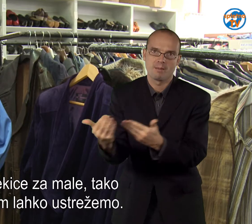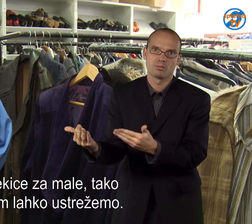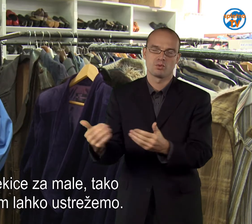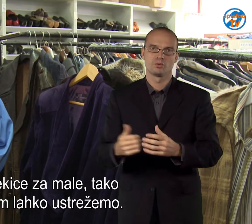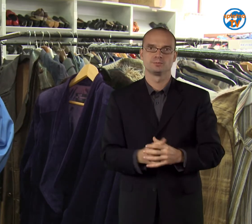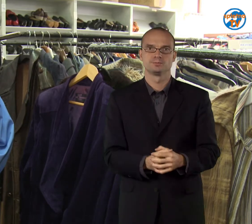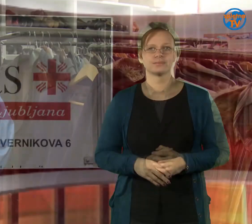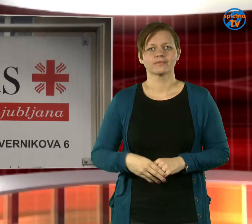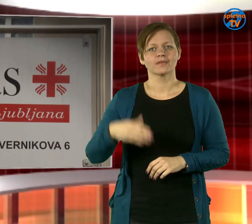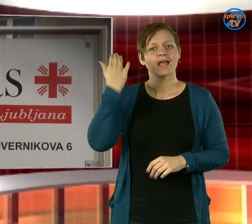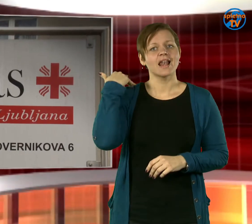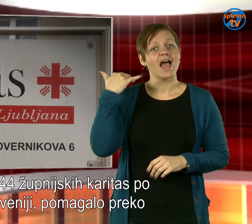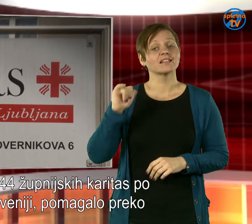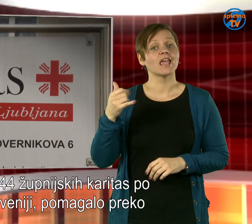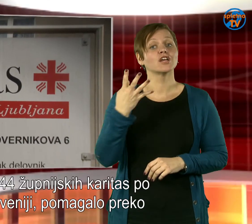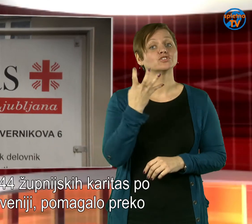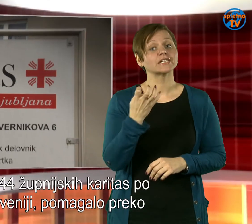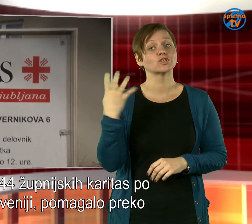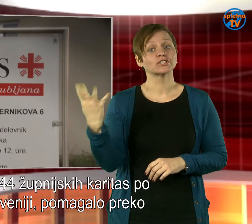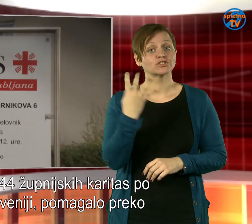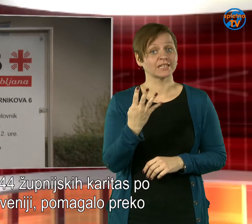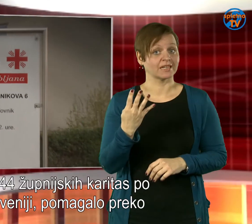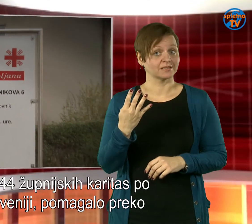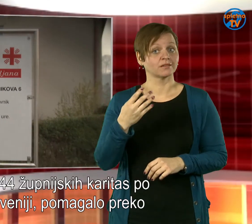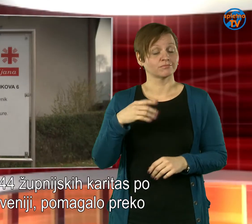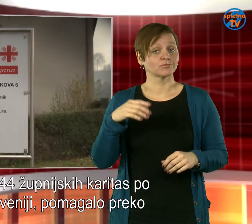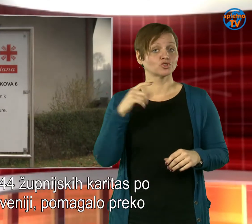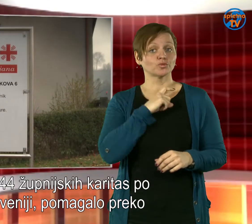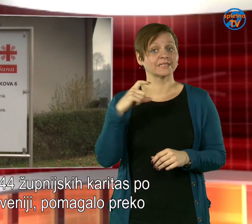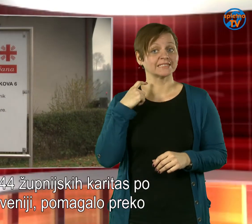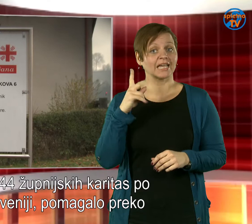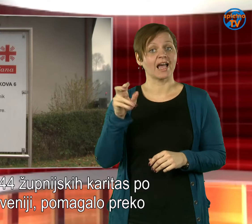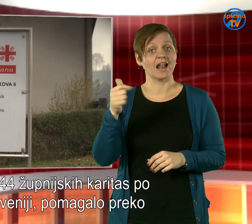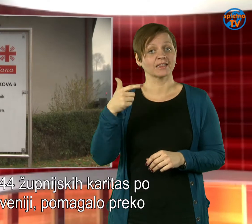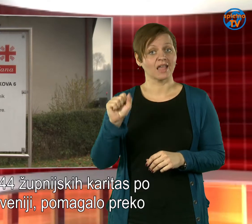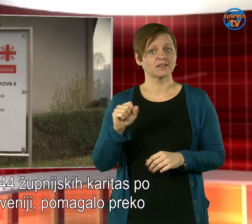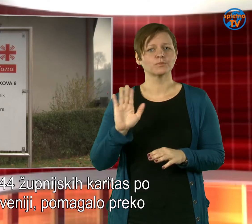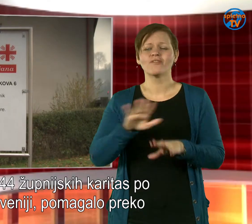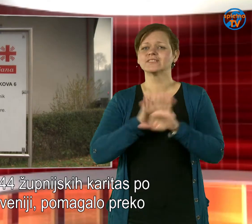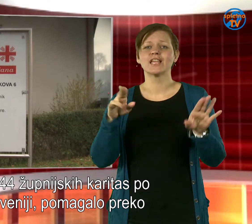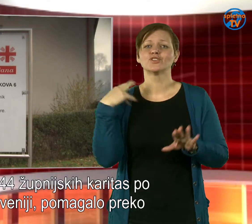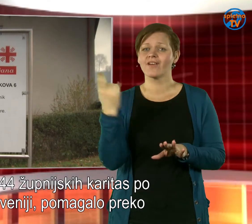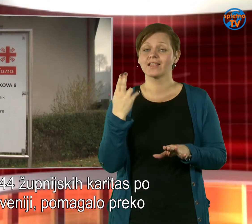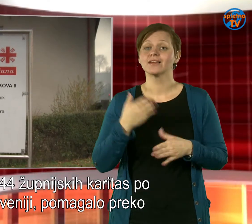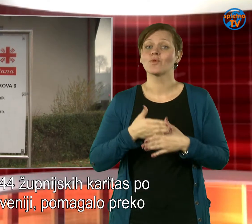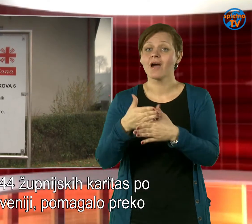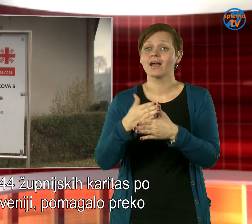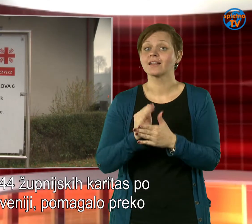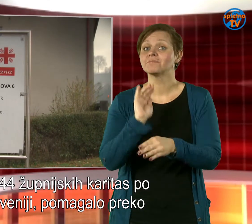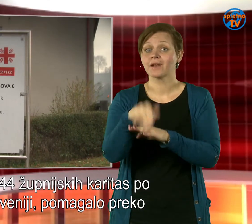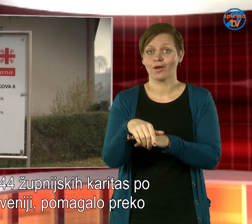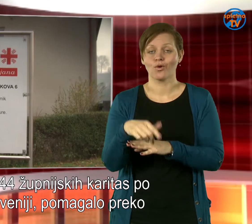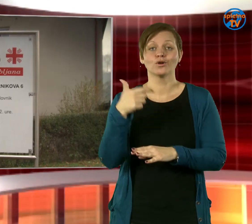ustrežemo. Lani je 444 župnijskih Karitas po vsej Sloveniji pomagalo